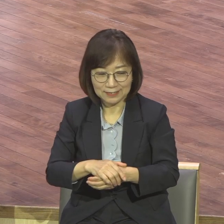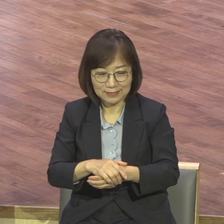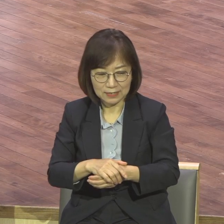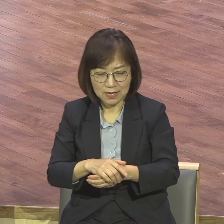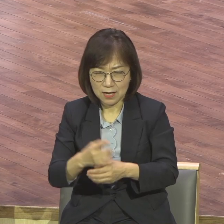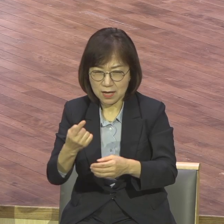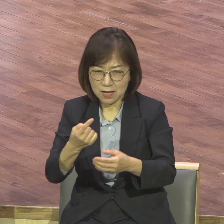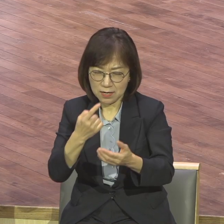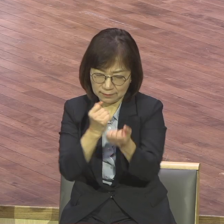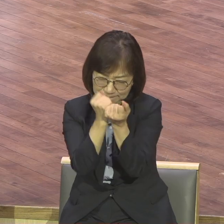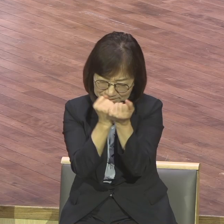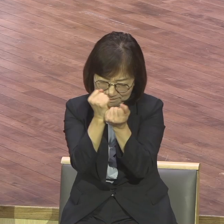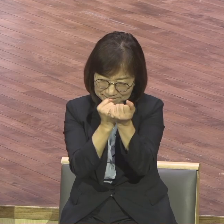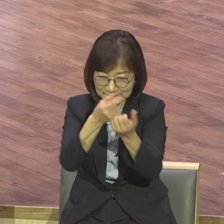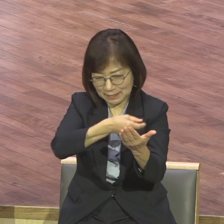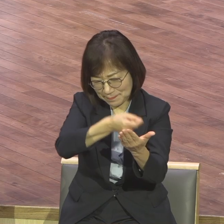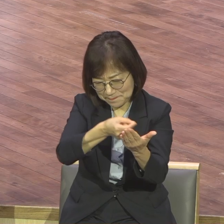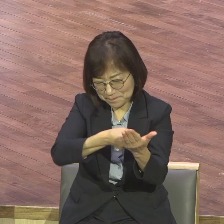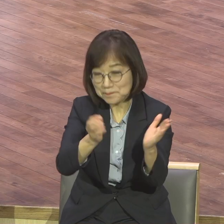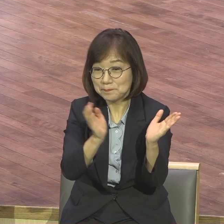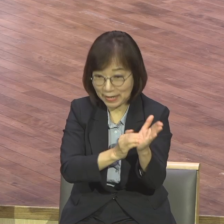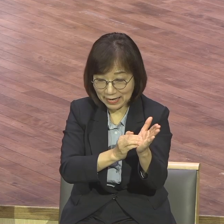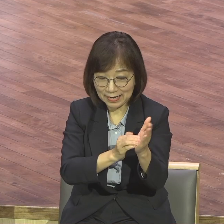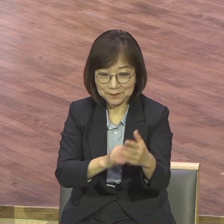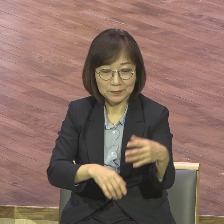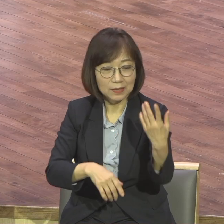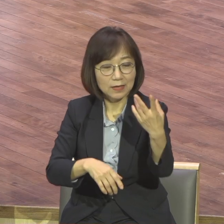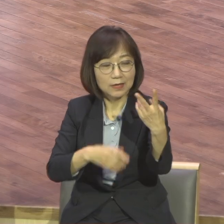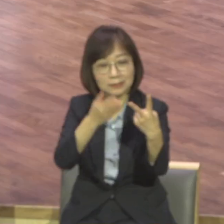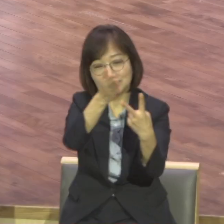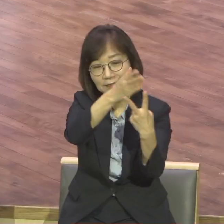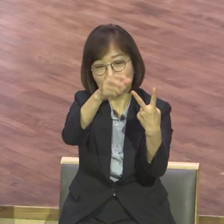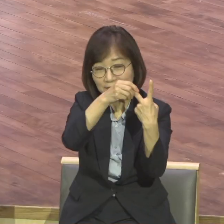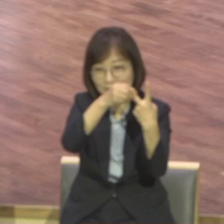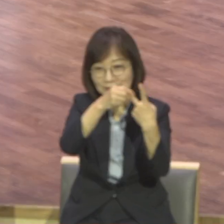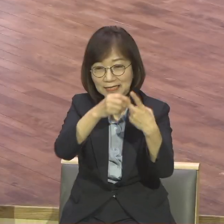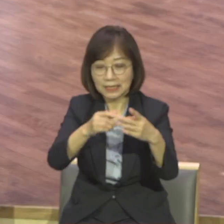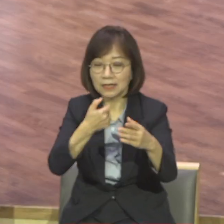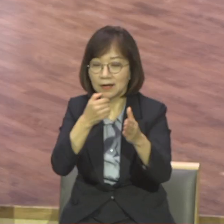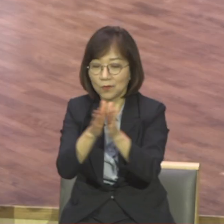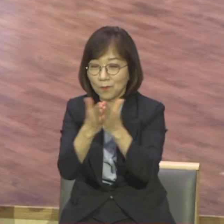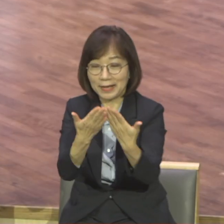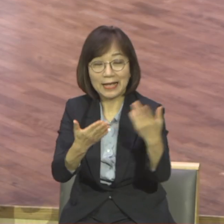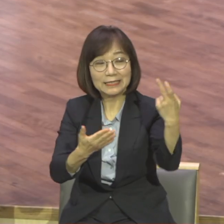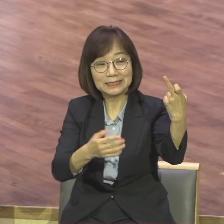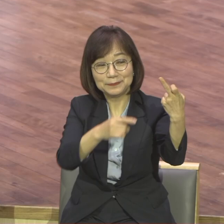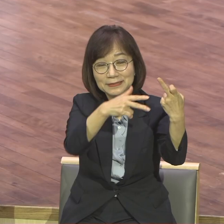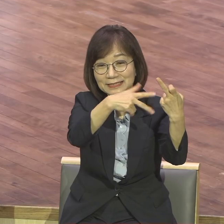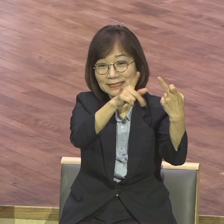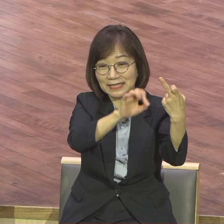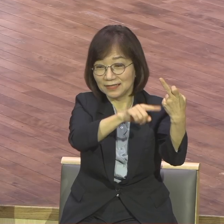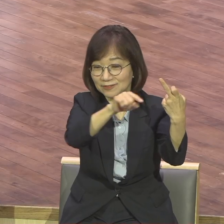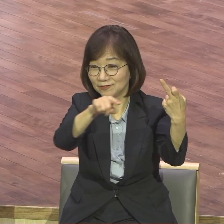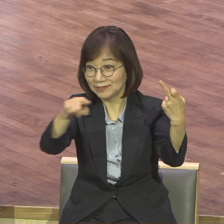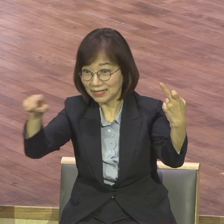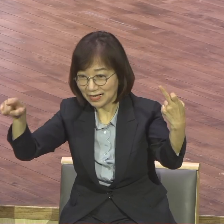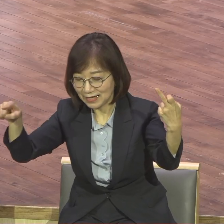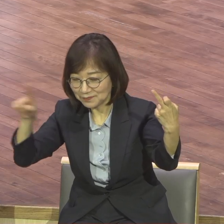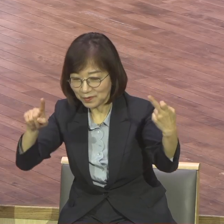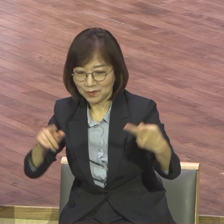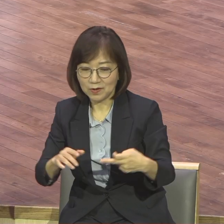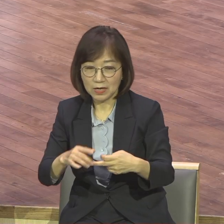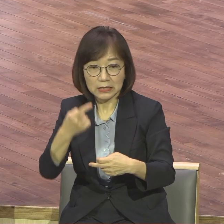알아들 수 있도록 그렇게 기록한 것입니다. 그리고 12장부터는 이제는 영적 이론편에서